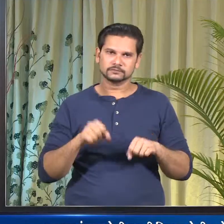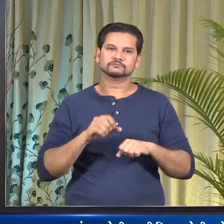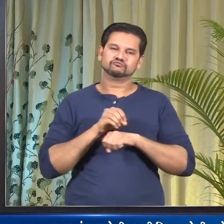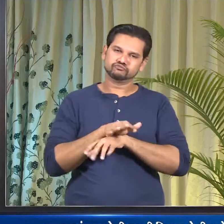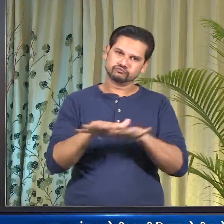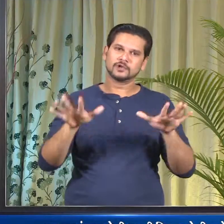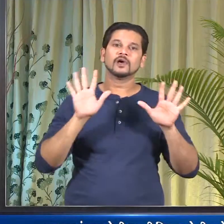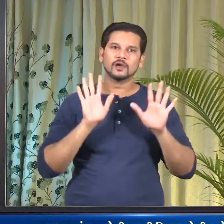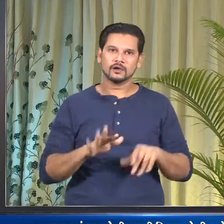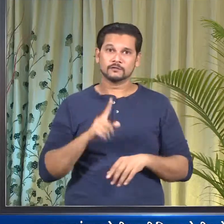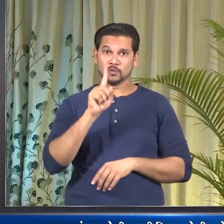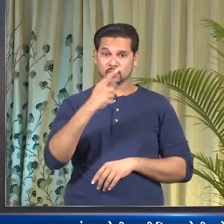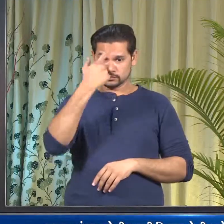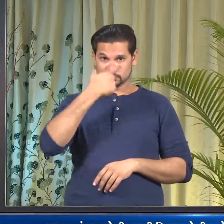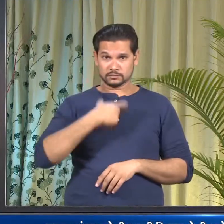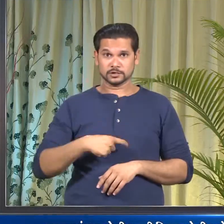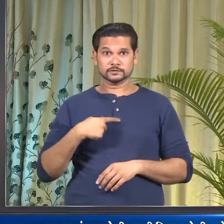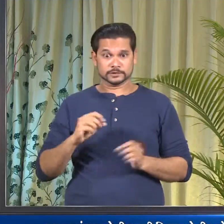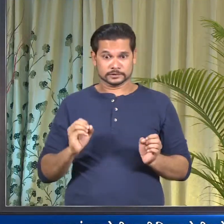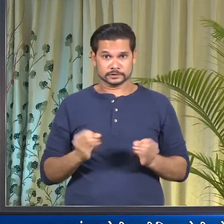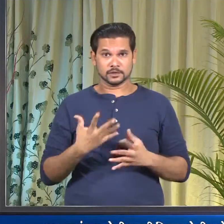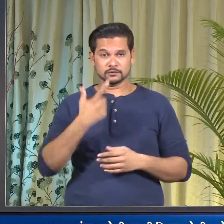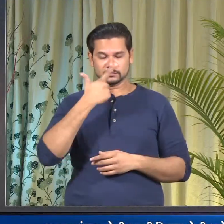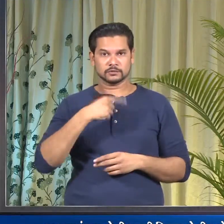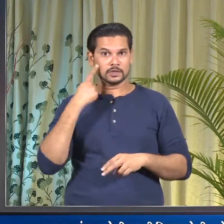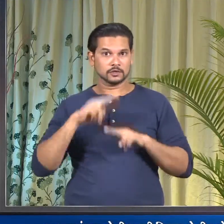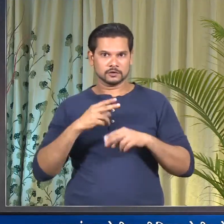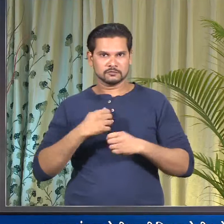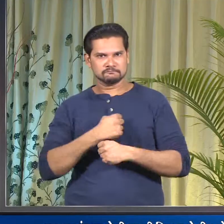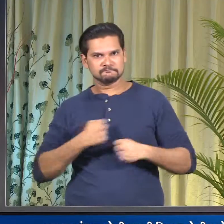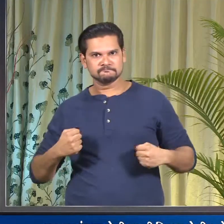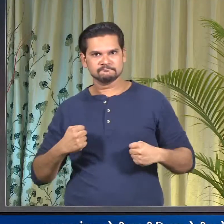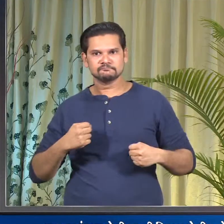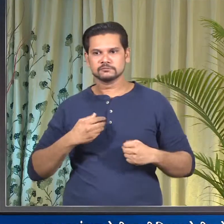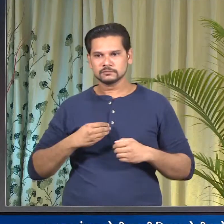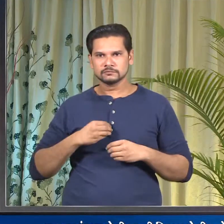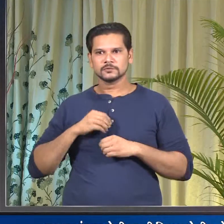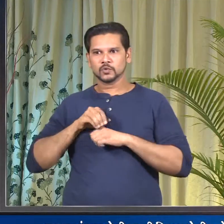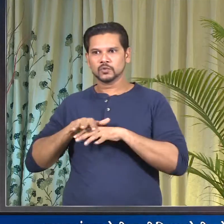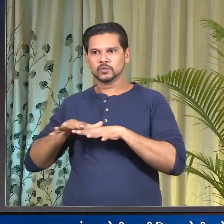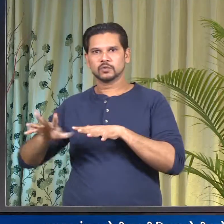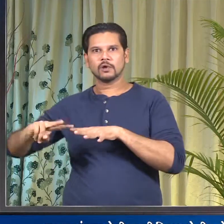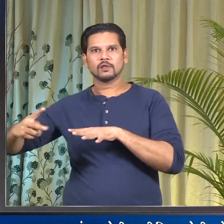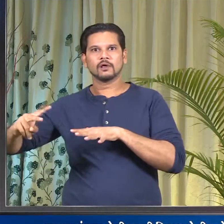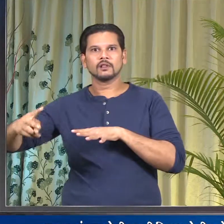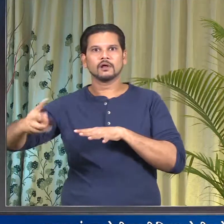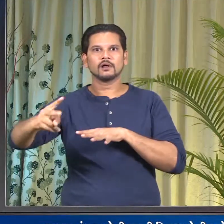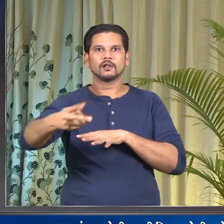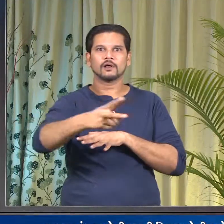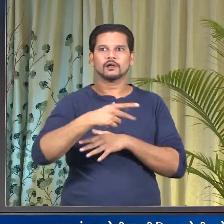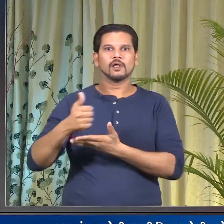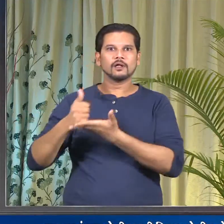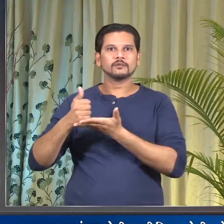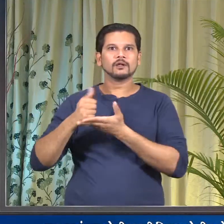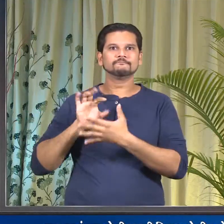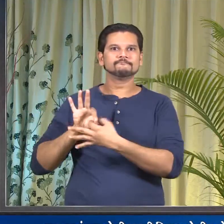हम एक इनसान से ही, हमारी हिम्मत से ही अनेकों को प्रेणा मलती हैं और उनकी मदद हमें मिलने लगते